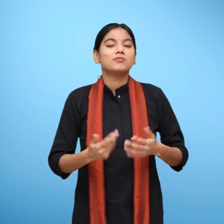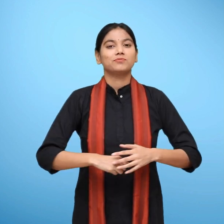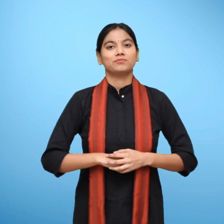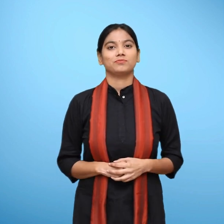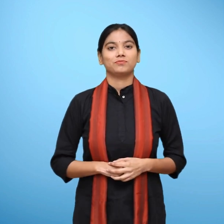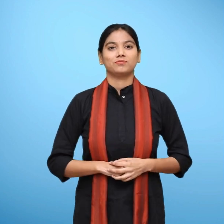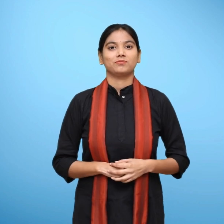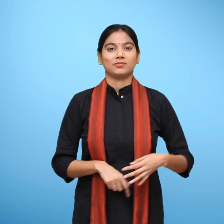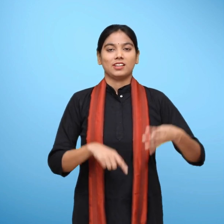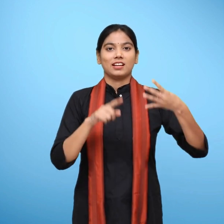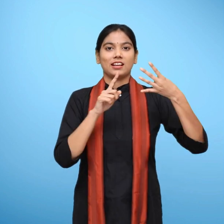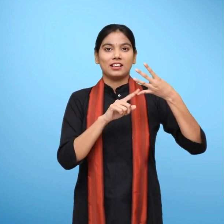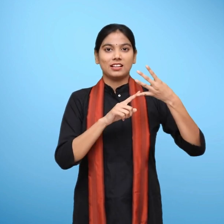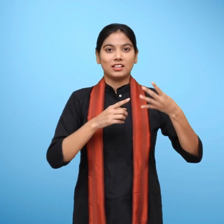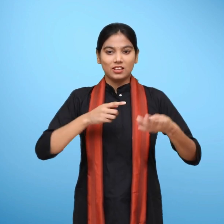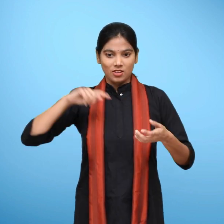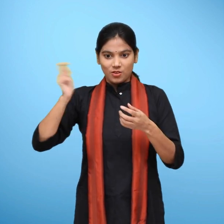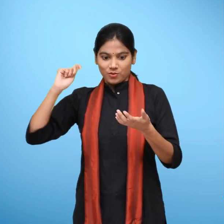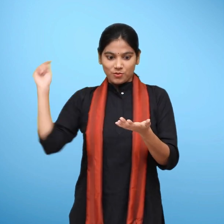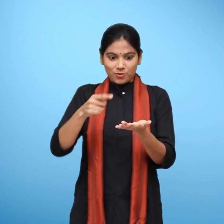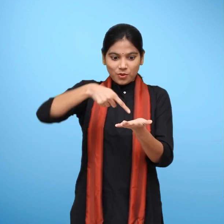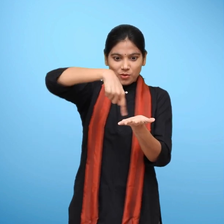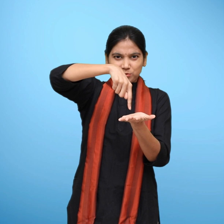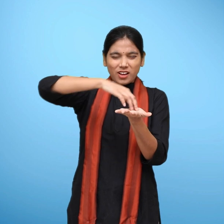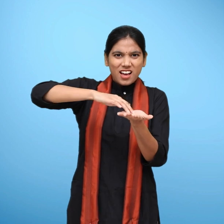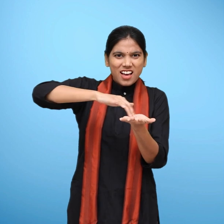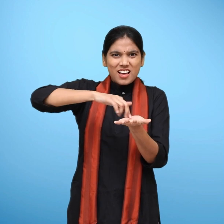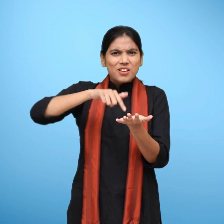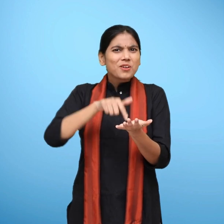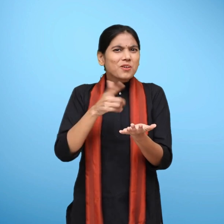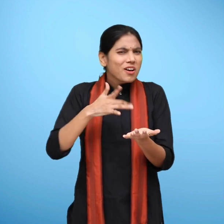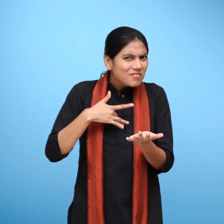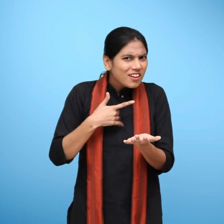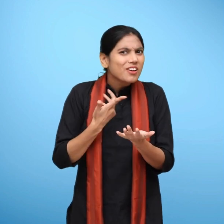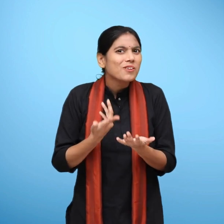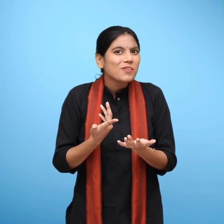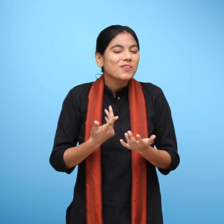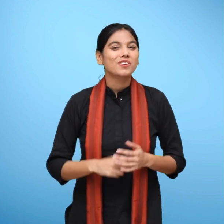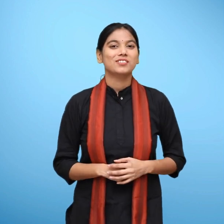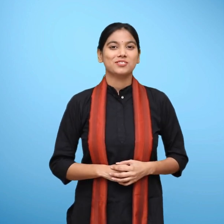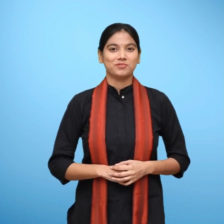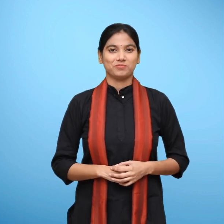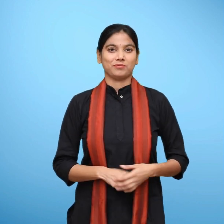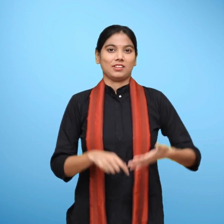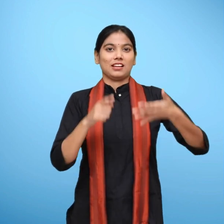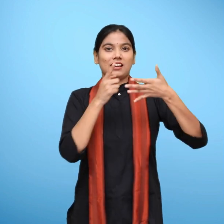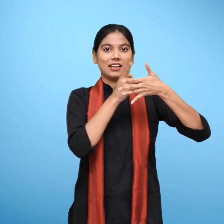होंगे चार क्या हथेली पर लट्टू चलाने पर गुदगुदी होती है पांच